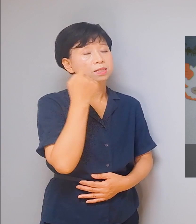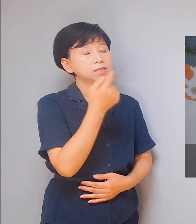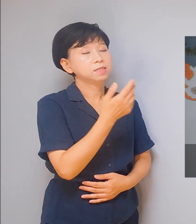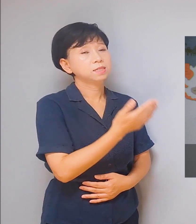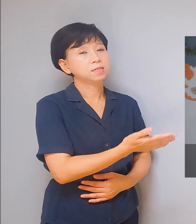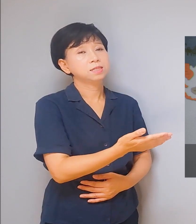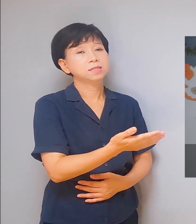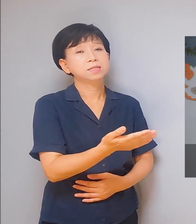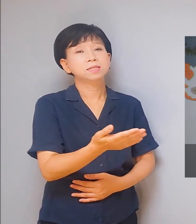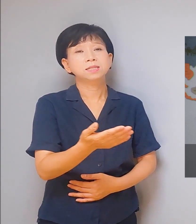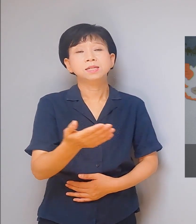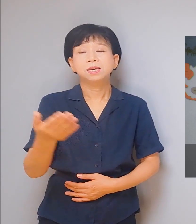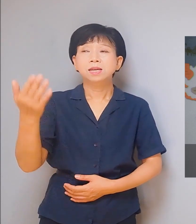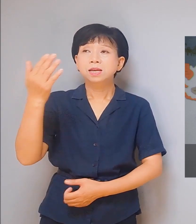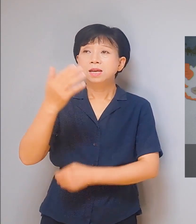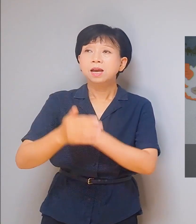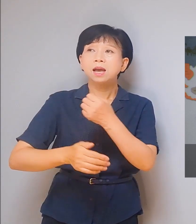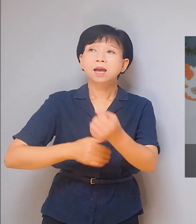사랑하시는지